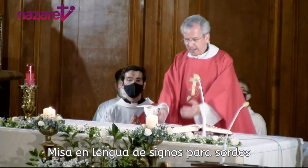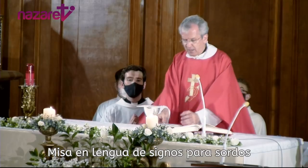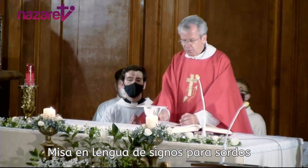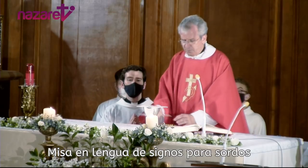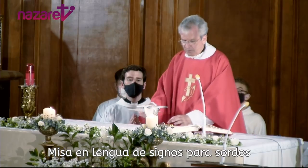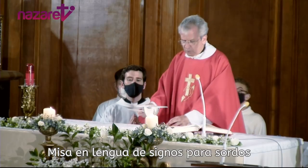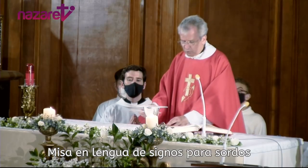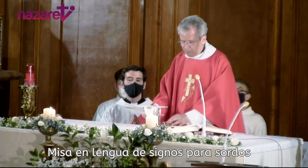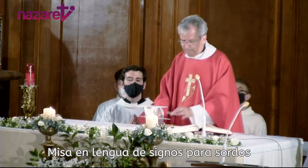entregado, tomó pan,